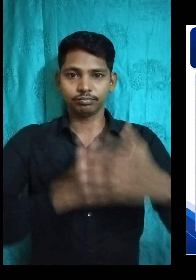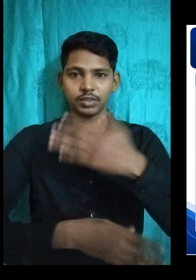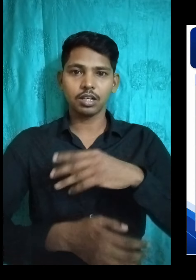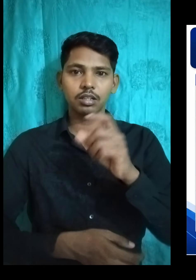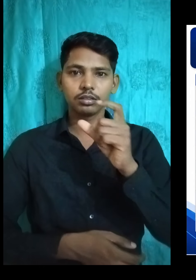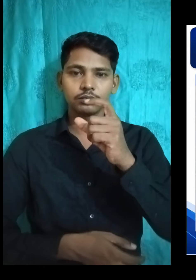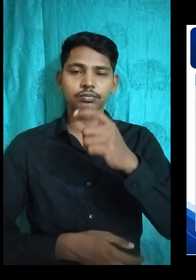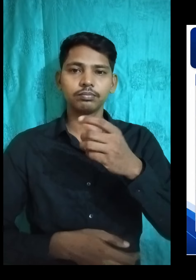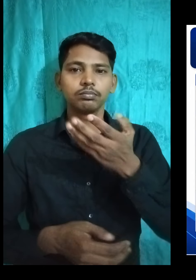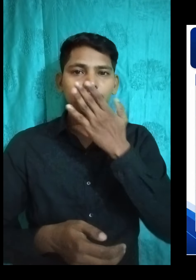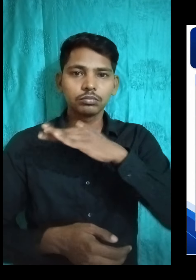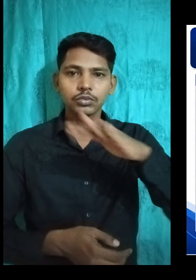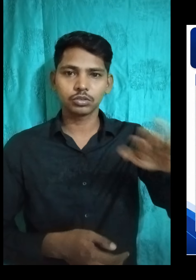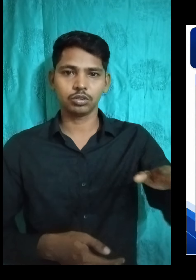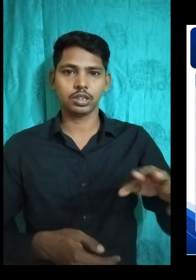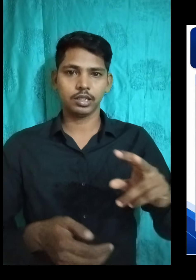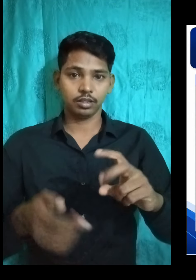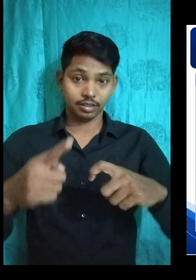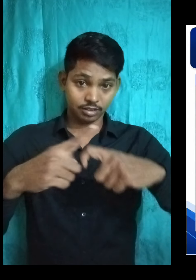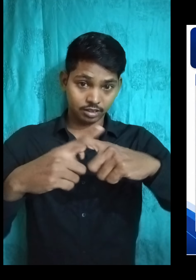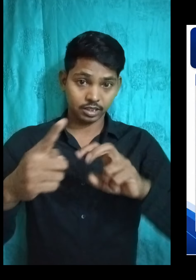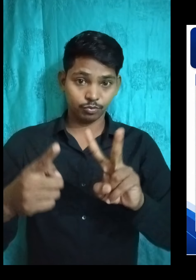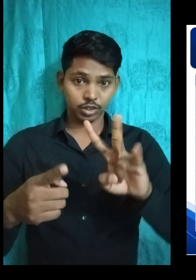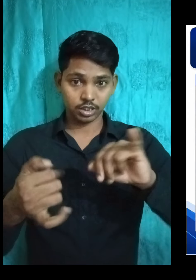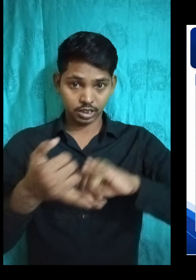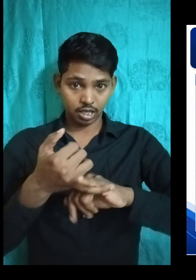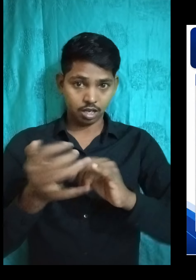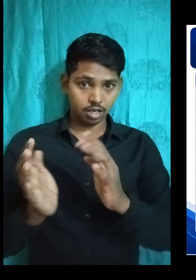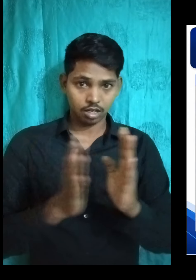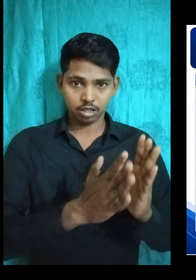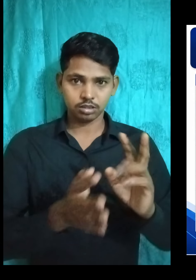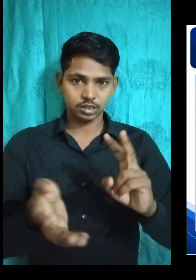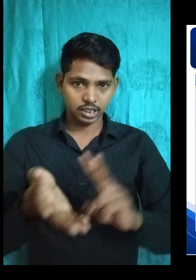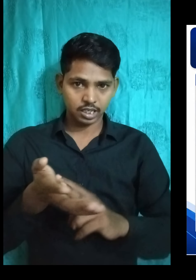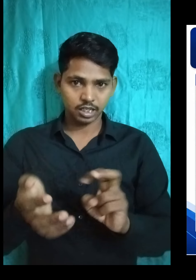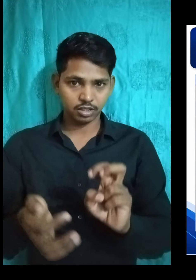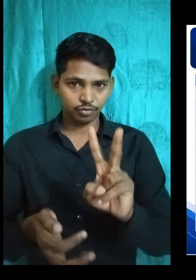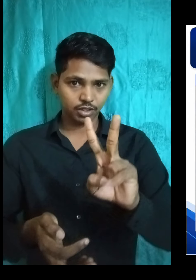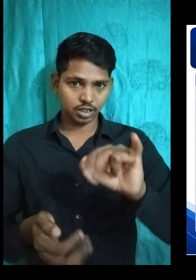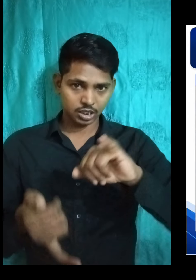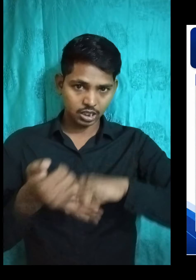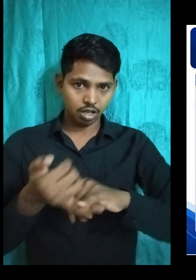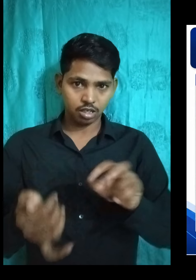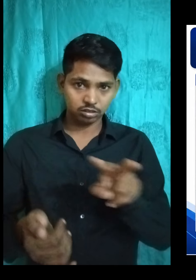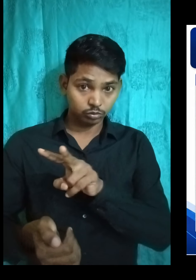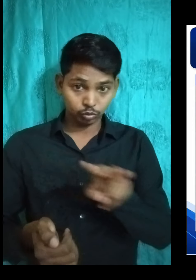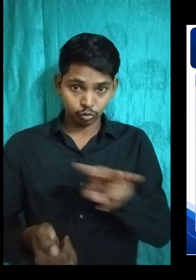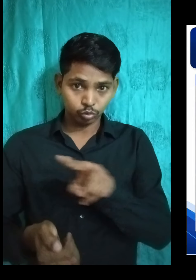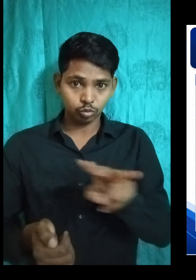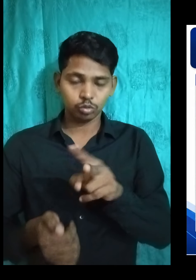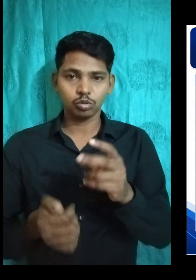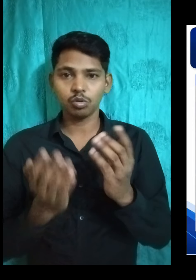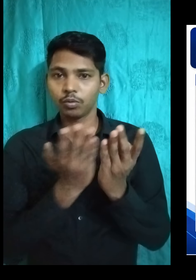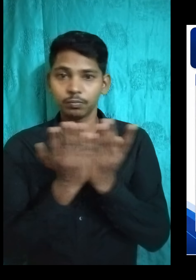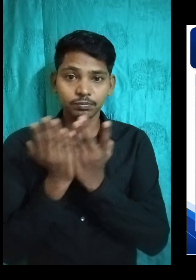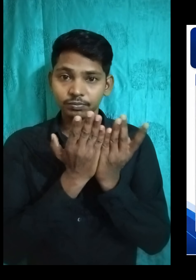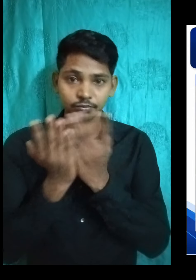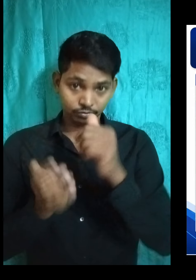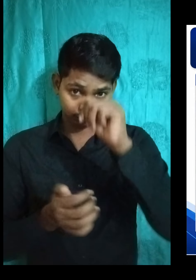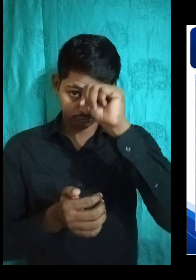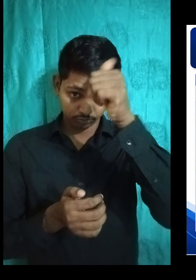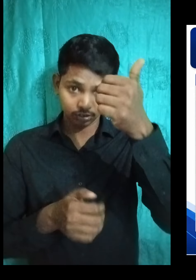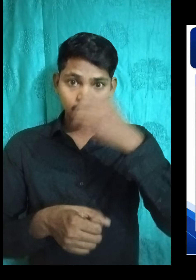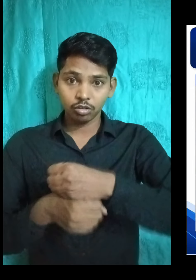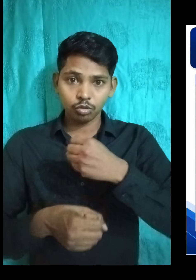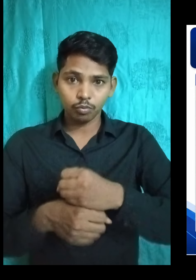केंद्रीय विद्यालय संगठन और नवोदय विद्यालय समिति में स्पेशल एजुकेटर यानी विशेष शिक्षक जो दिव्यांग